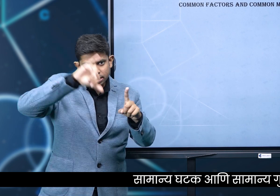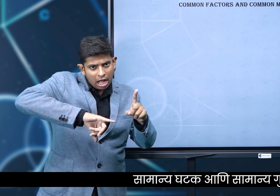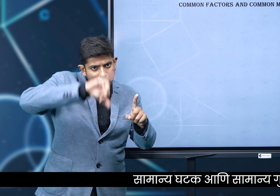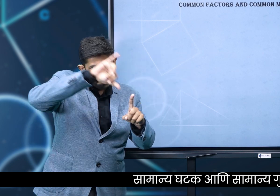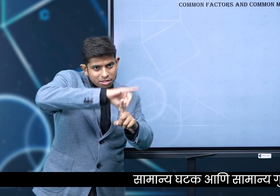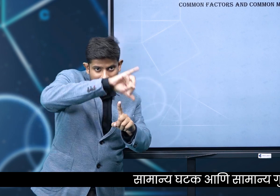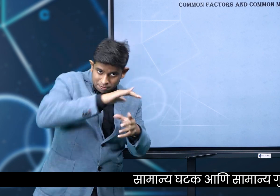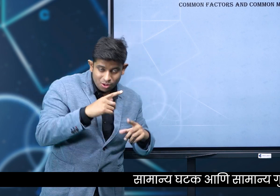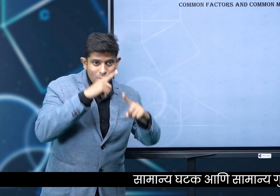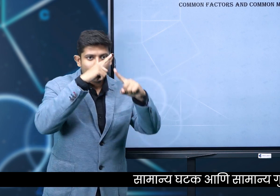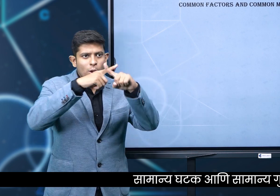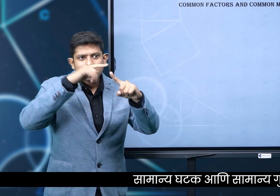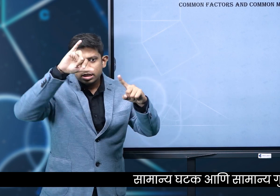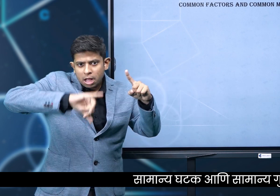गुणाकार.